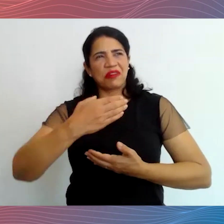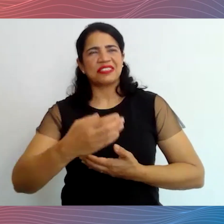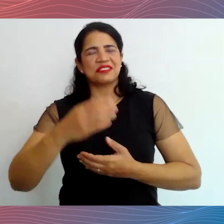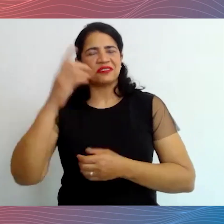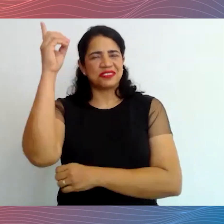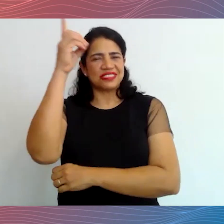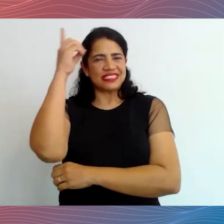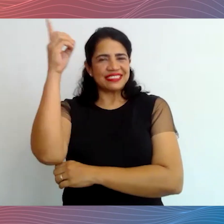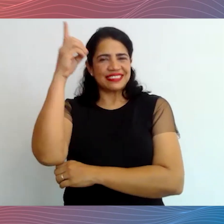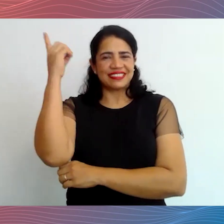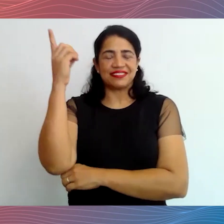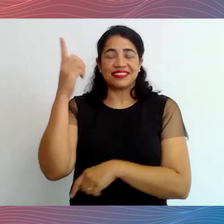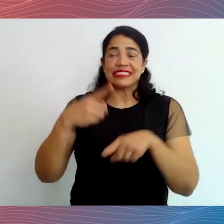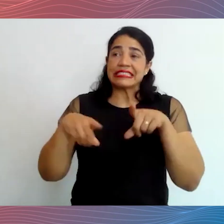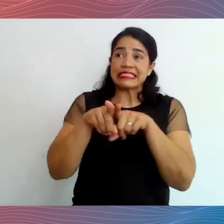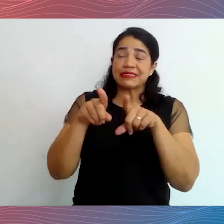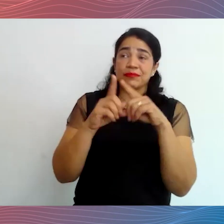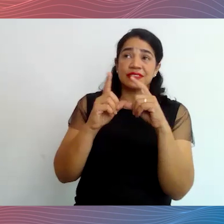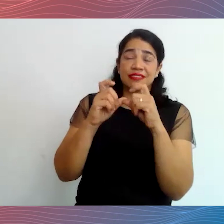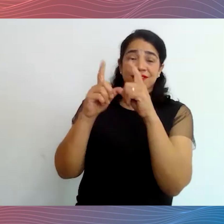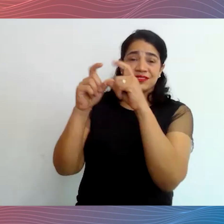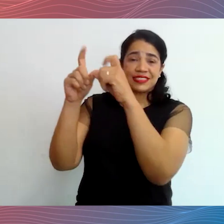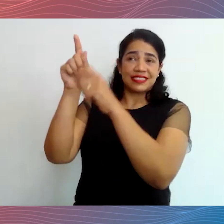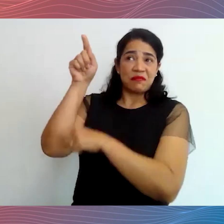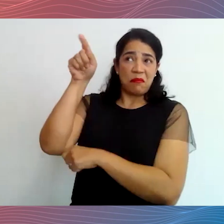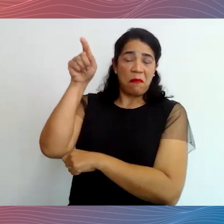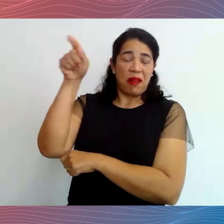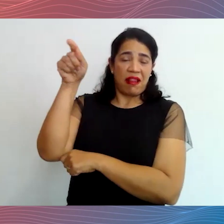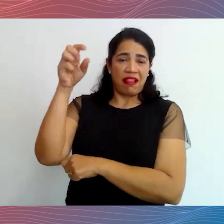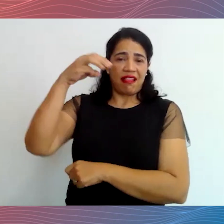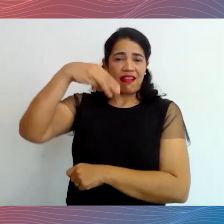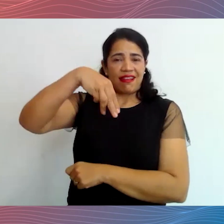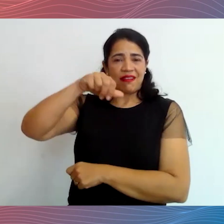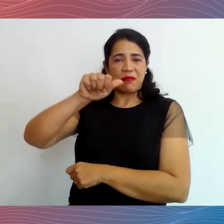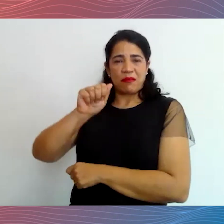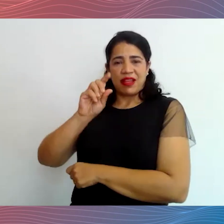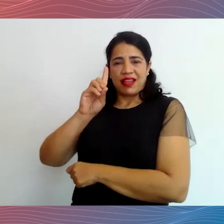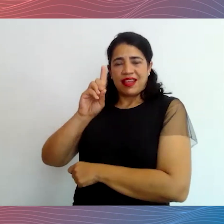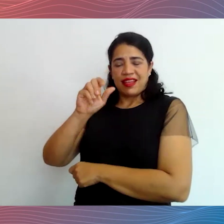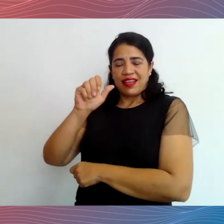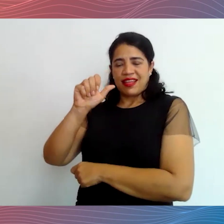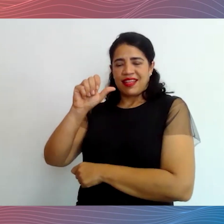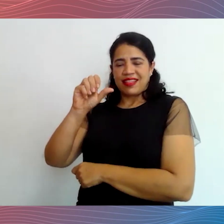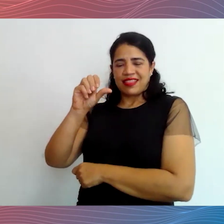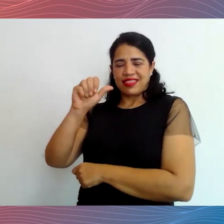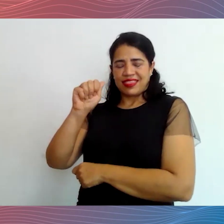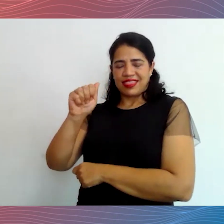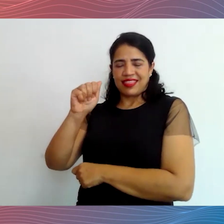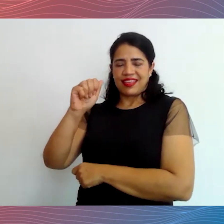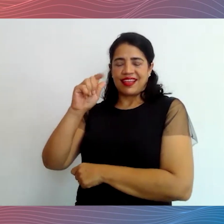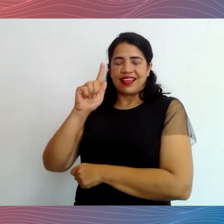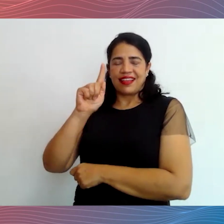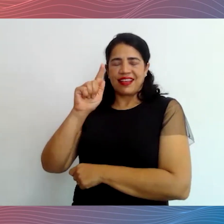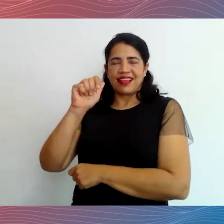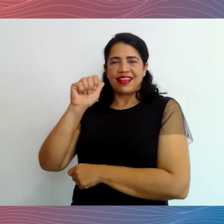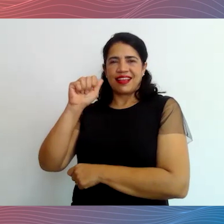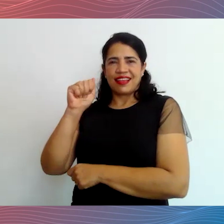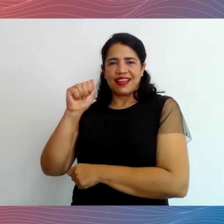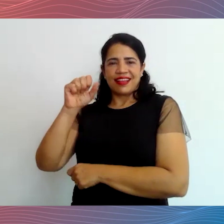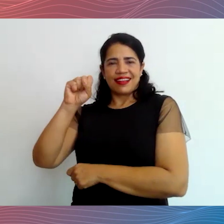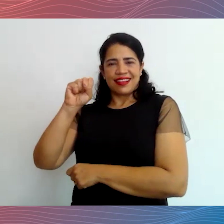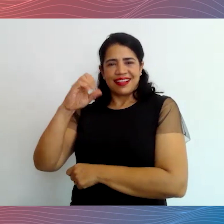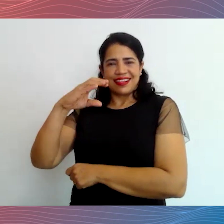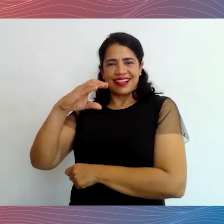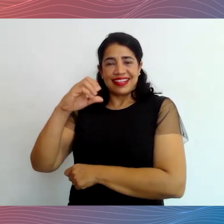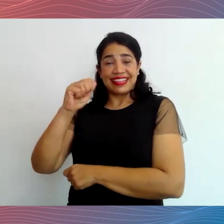Madagascar, e o Invilágio foi até Malawi. Irmãos, nós já vamos reunir essa semana para a gente traçar